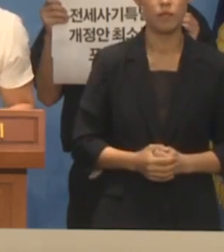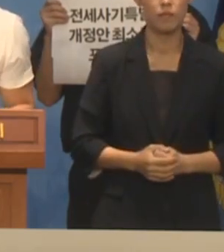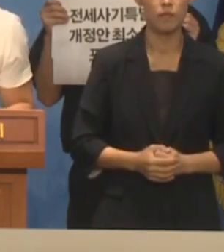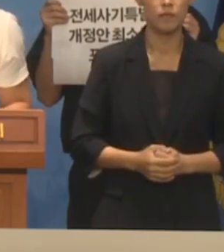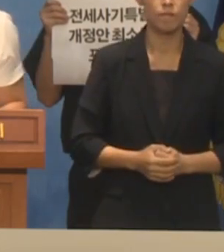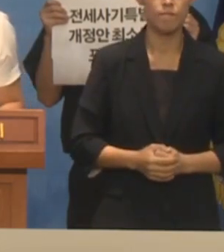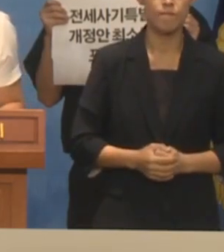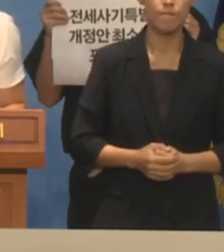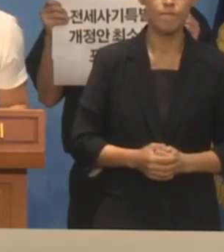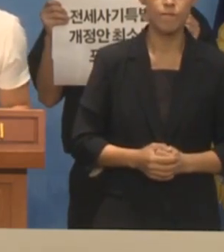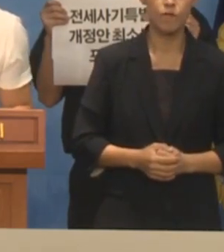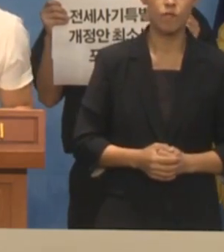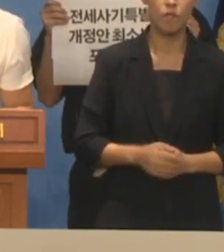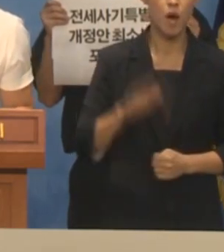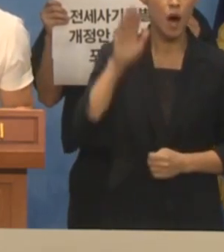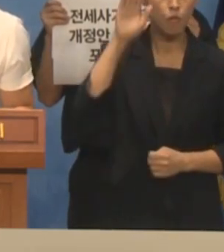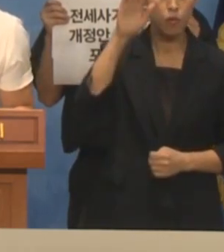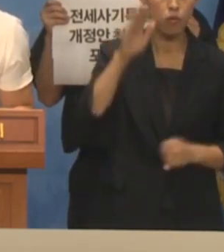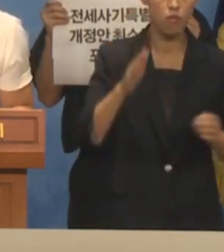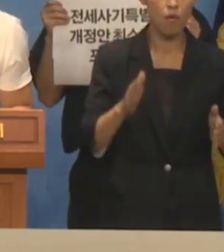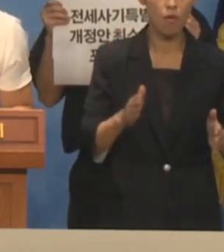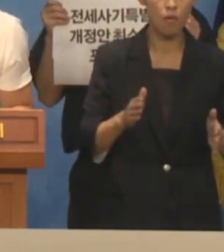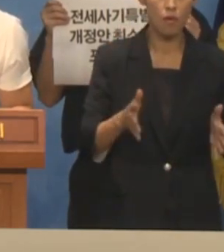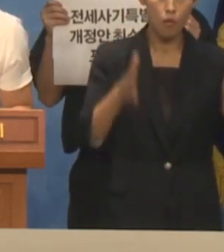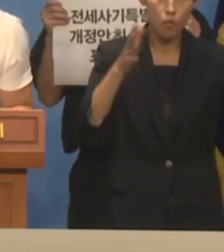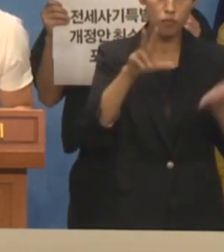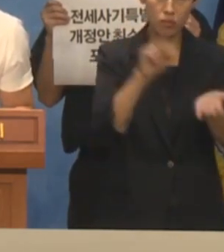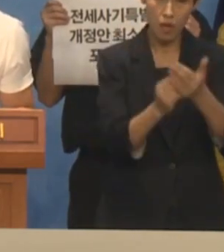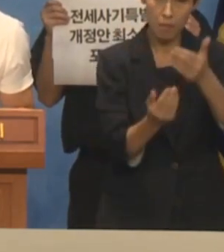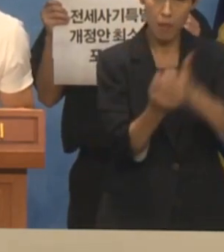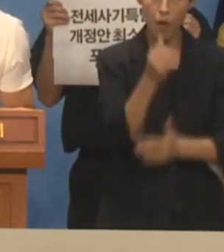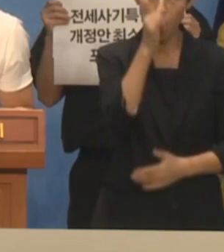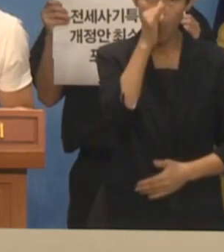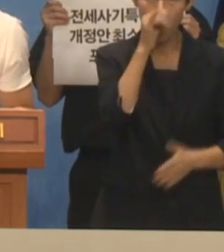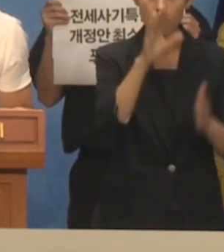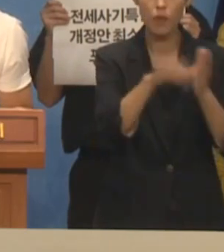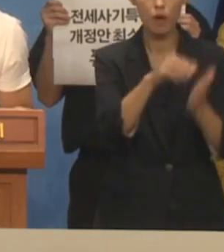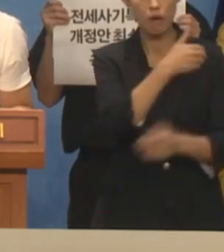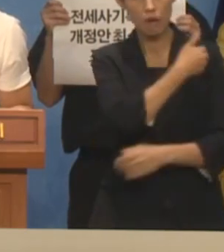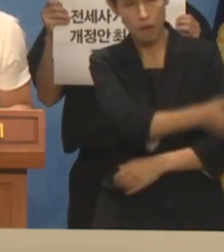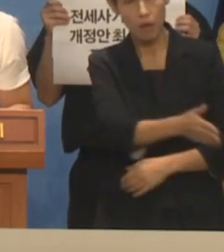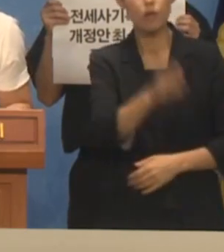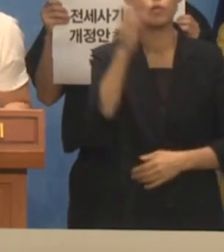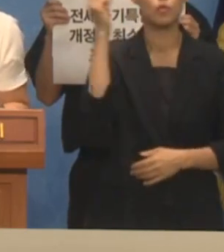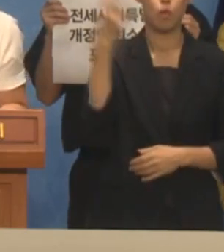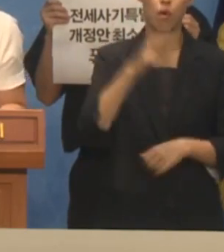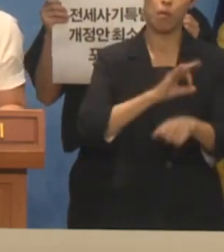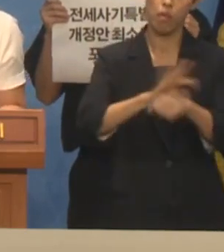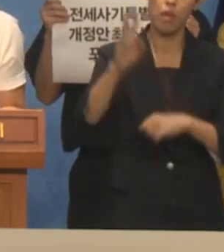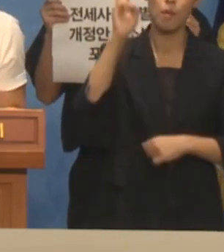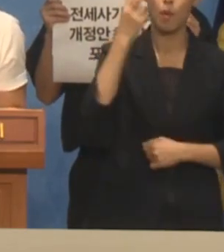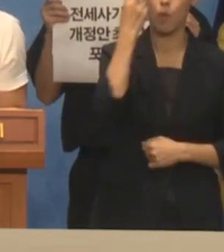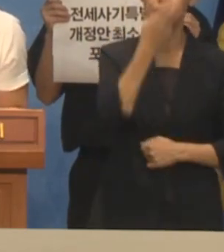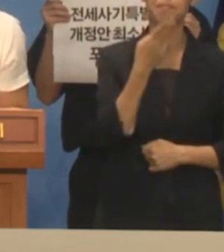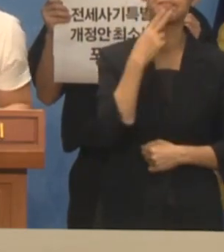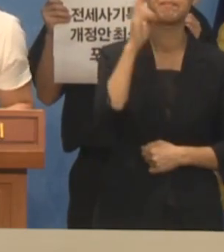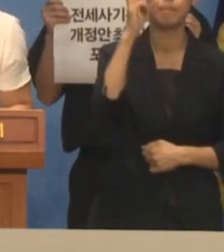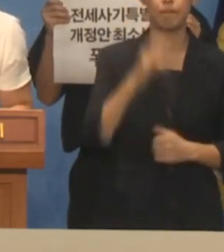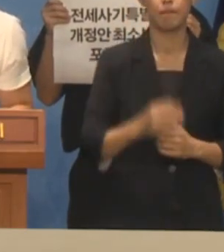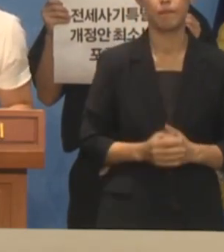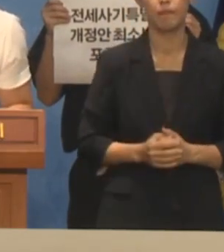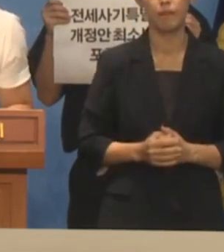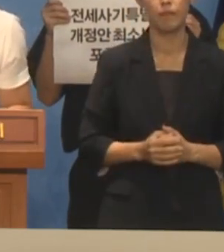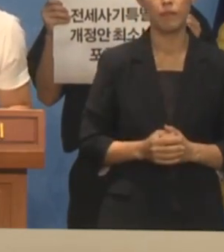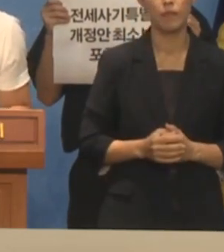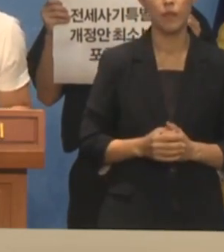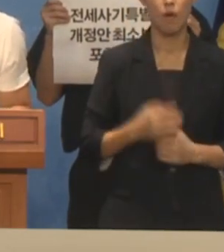지금 이런 상황에서 앞으로 건물에 추가적인 문제가 생긴다면 또 방치가 될 것이고 관리가 되지 않을 것이기 때문에 저희는 매일